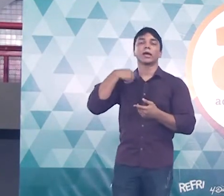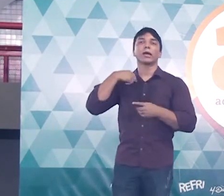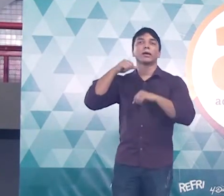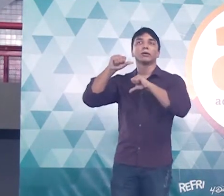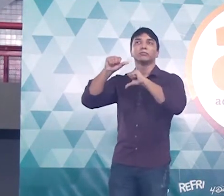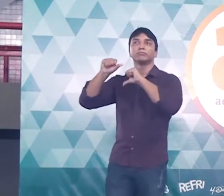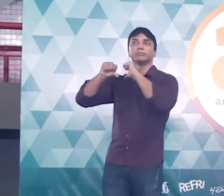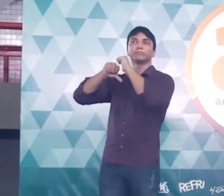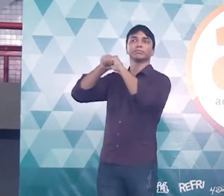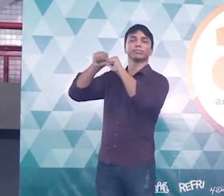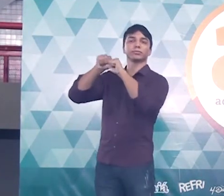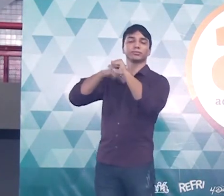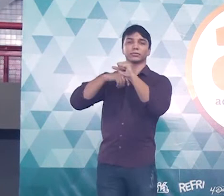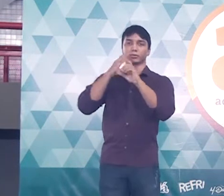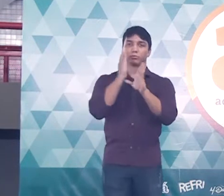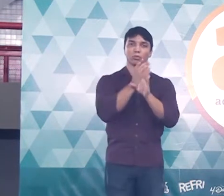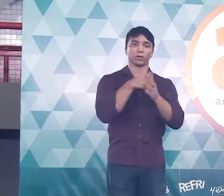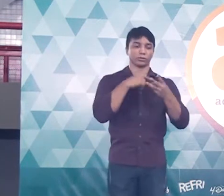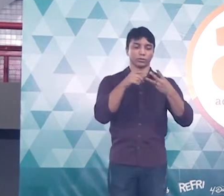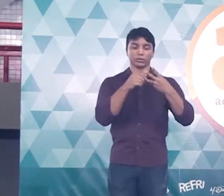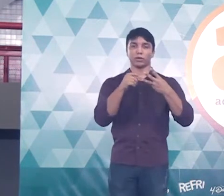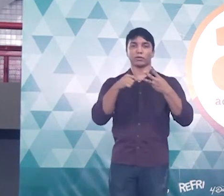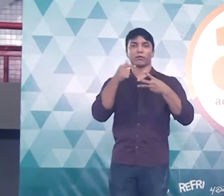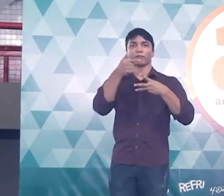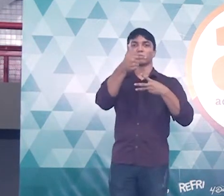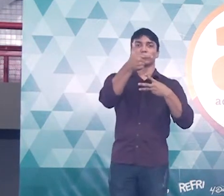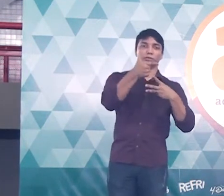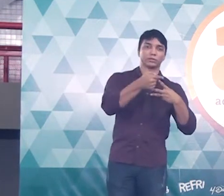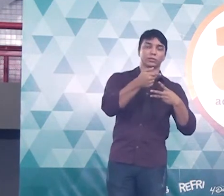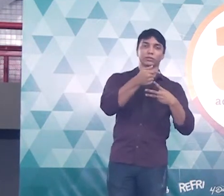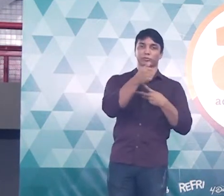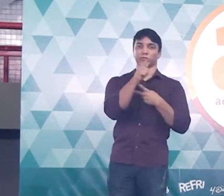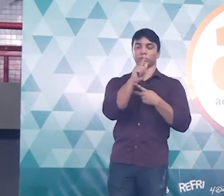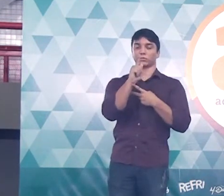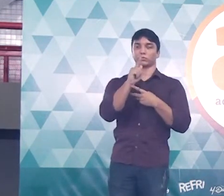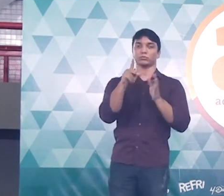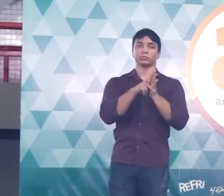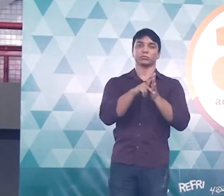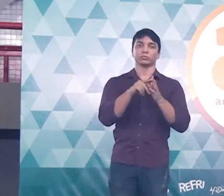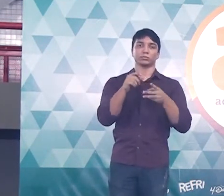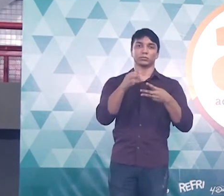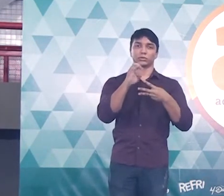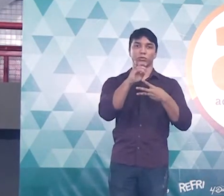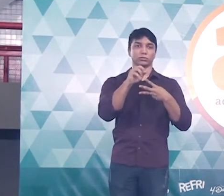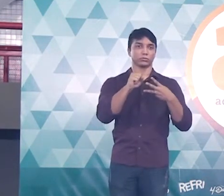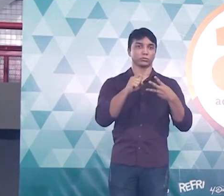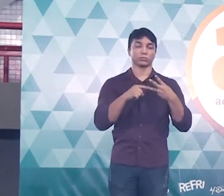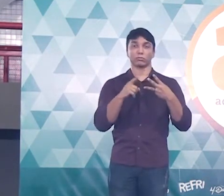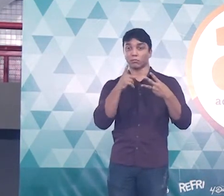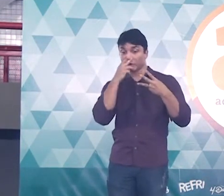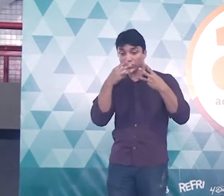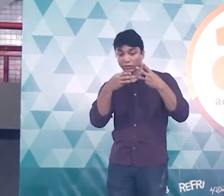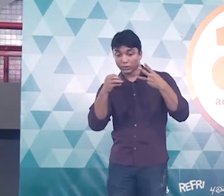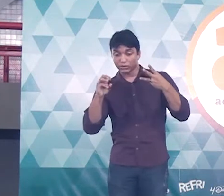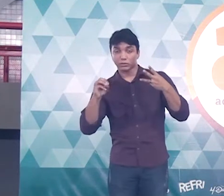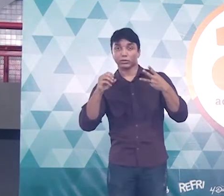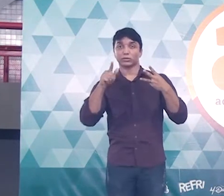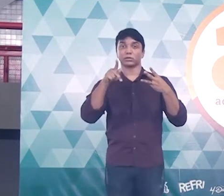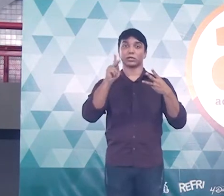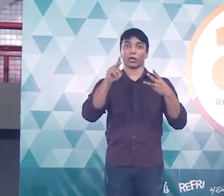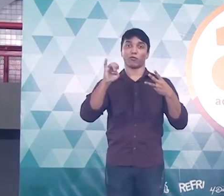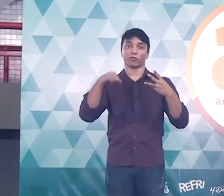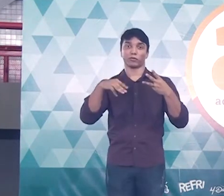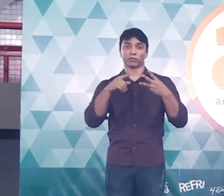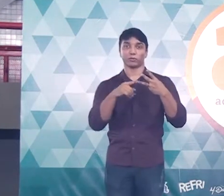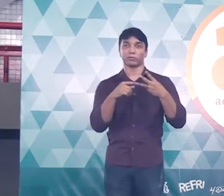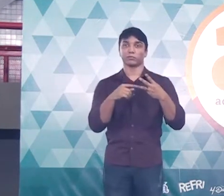não entendeu a conversão. Porque 300 Kelvin é 27 graus Celsius. E que é até ameno, né? Ceará com 27 graus